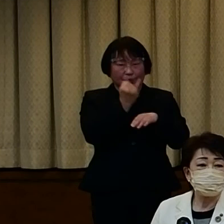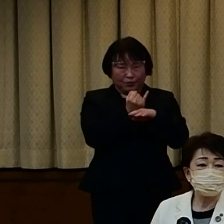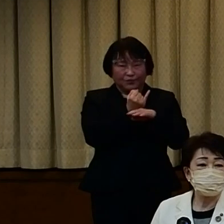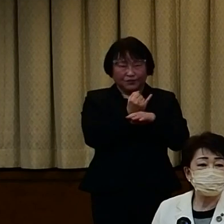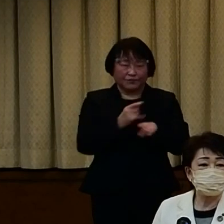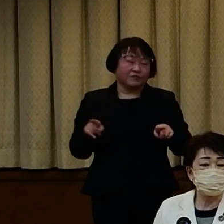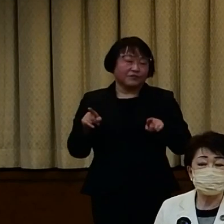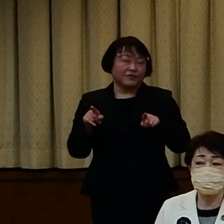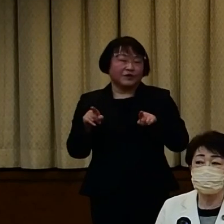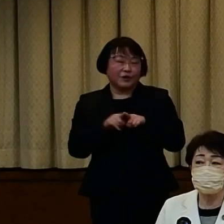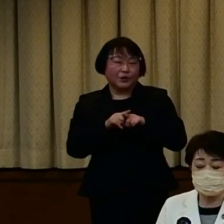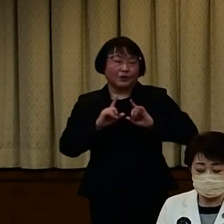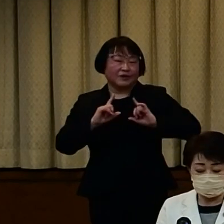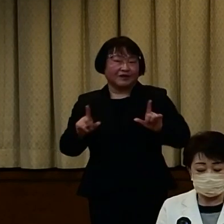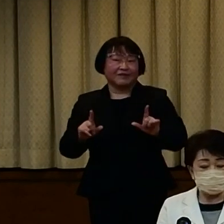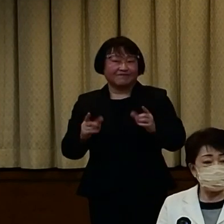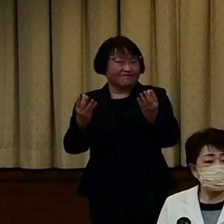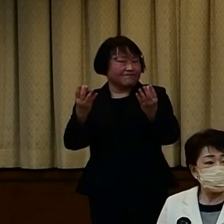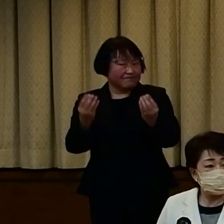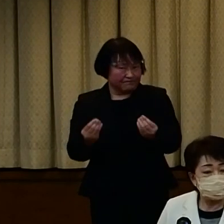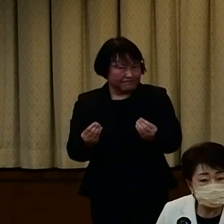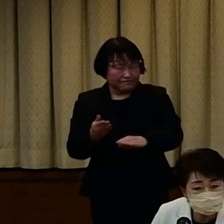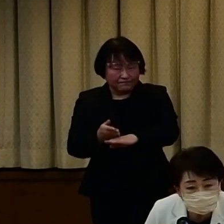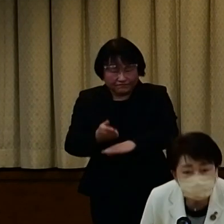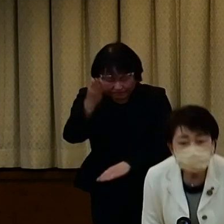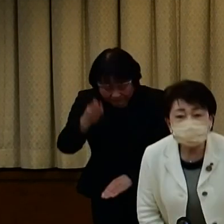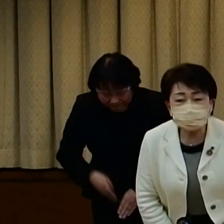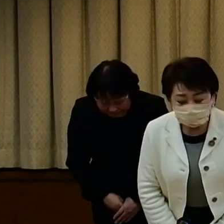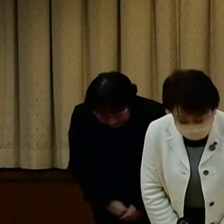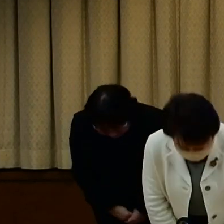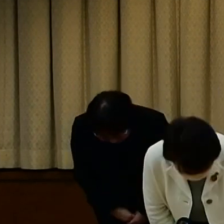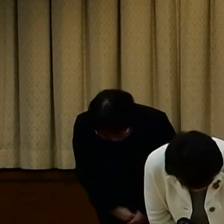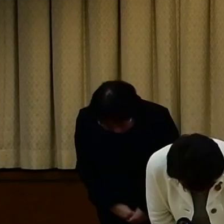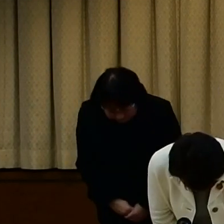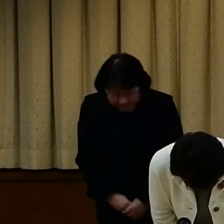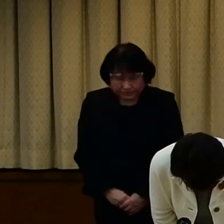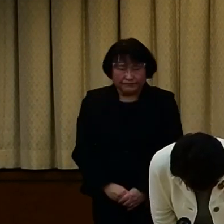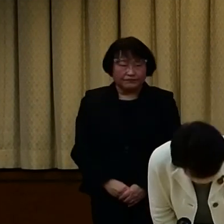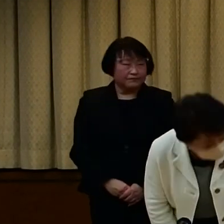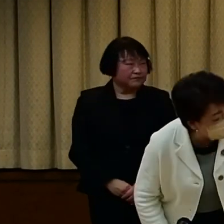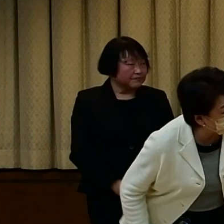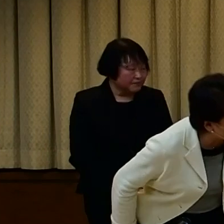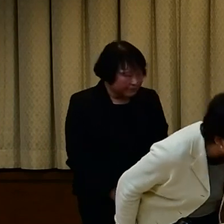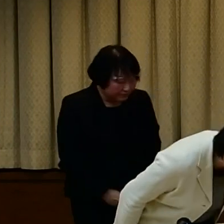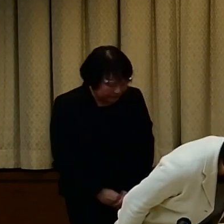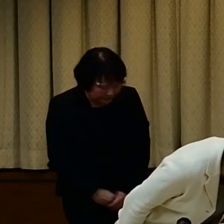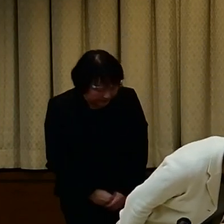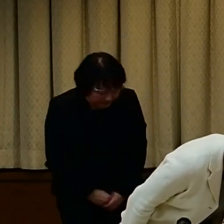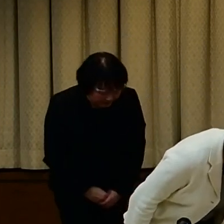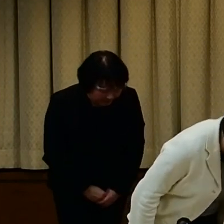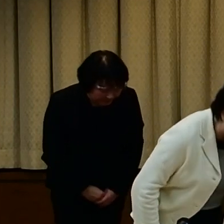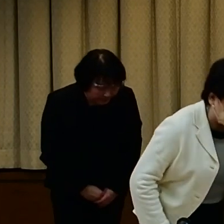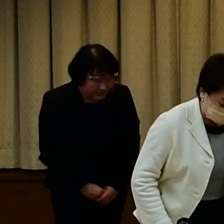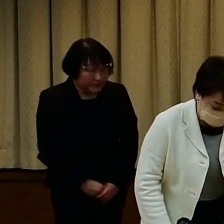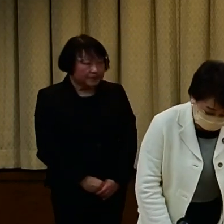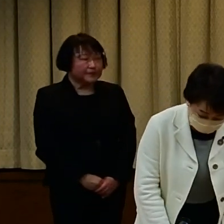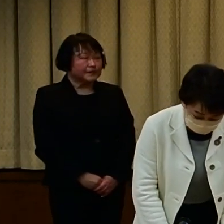共同記者会見を終了させていただきます。ありがとうございました。 どうもありがとうございました。 ありがとうございました。 ちょっとありがとうございました。 ありがとうございました。